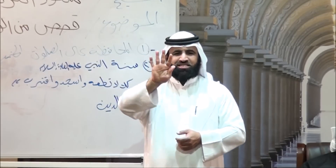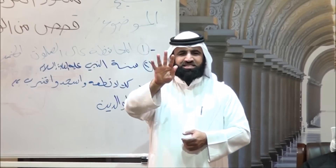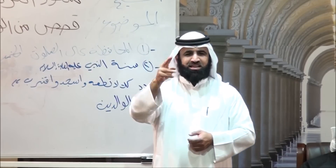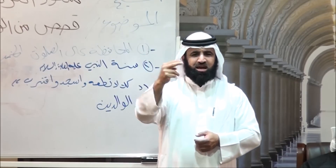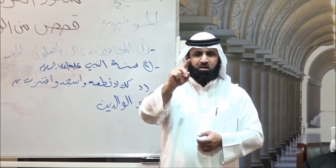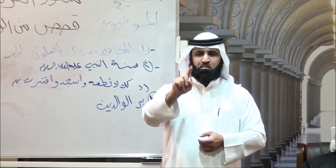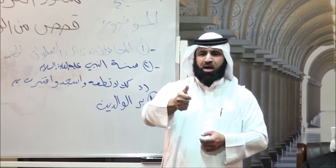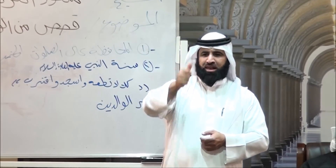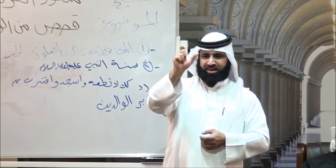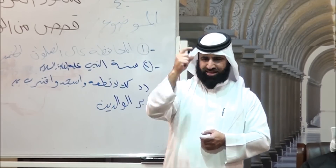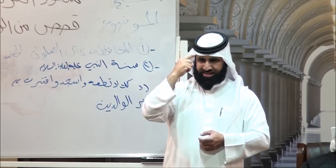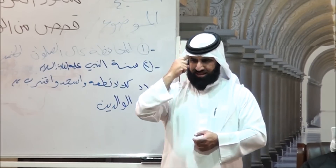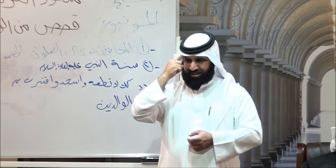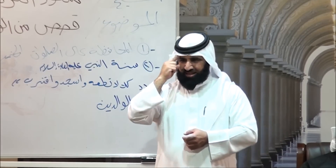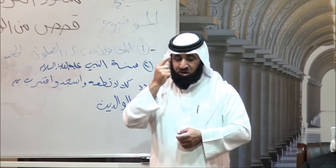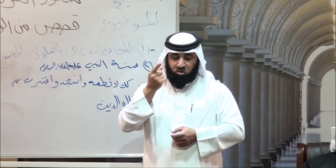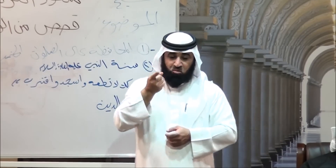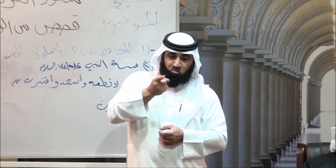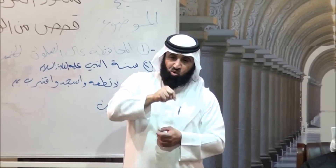نصبح غدا رمضان،